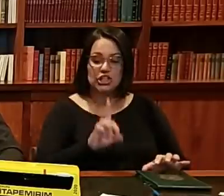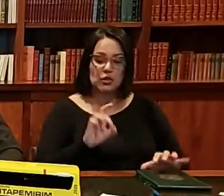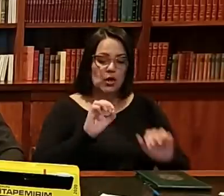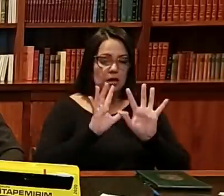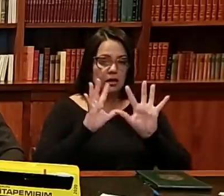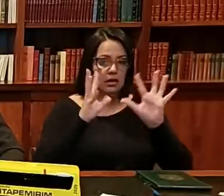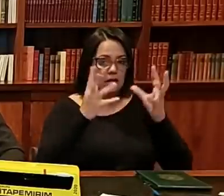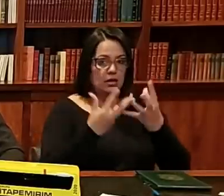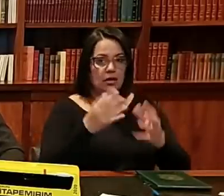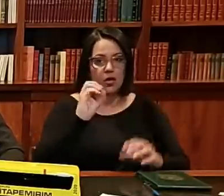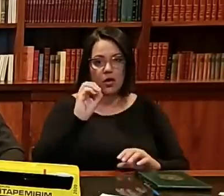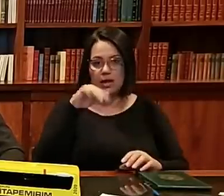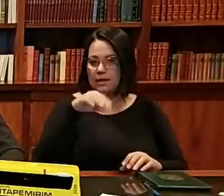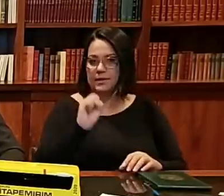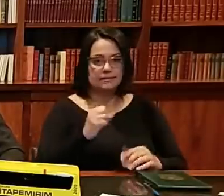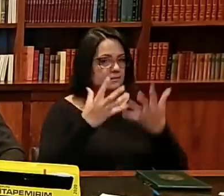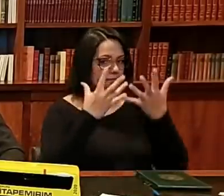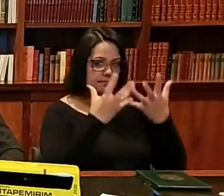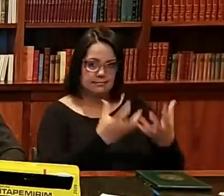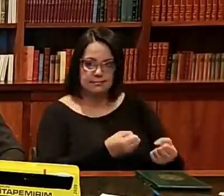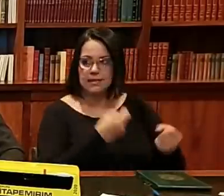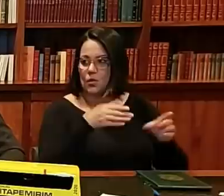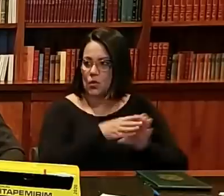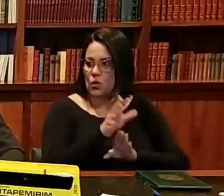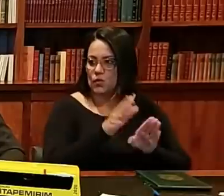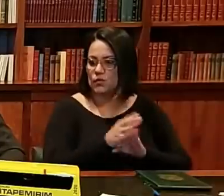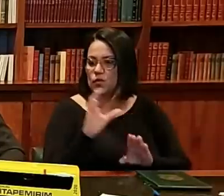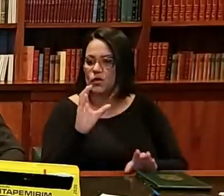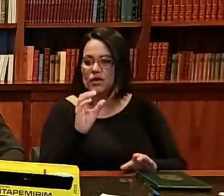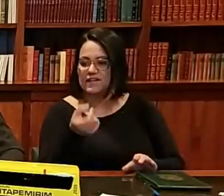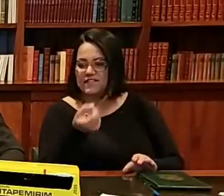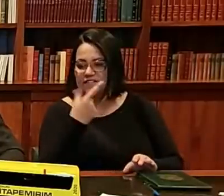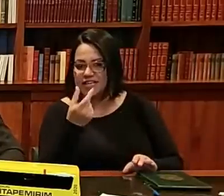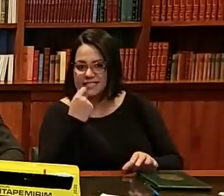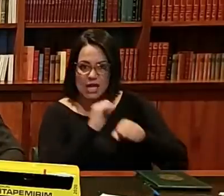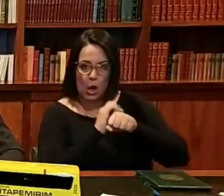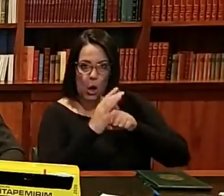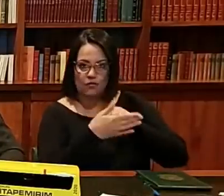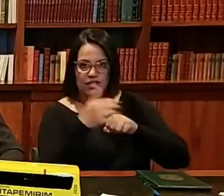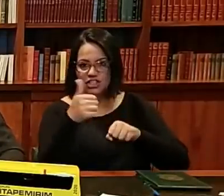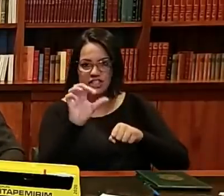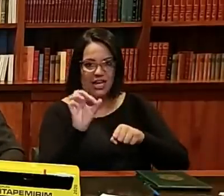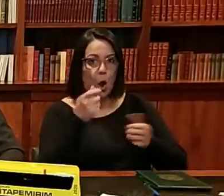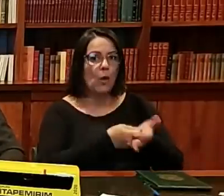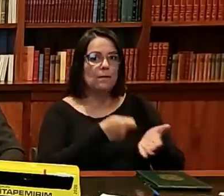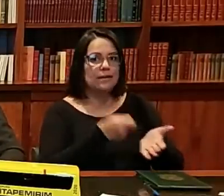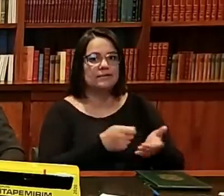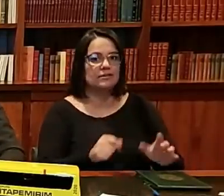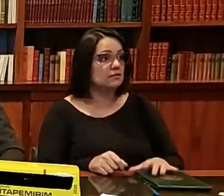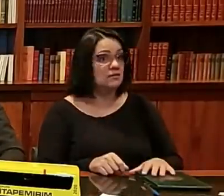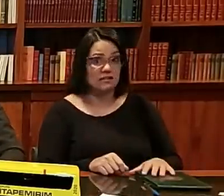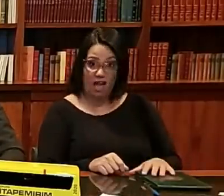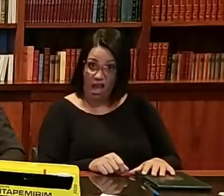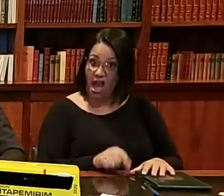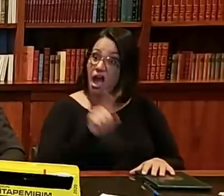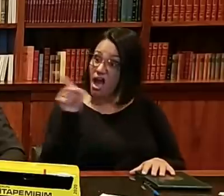não recomenda a vacina contra a Covid-19 seja obrigatória. Daí os caras falam, ah, quando interessa